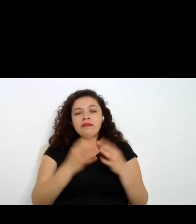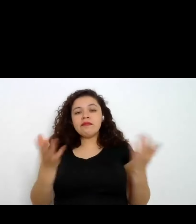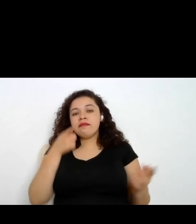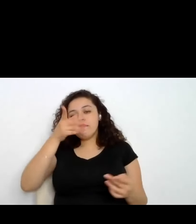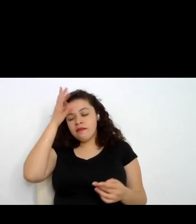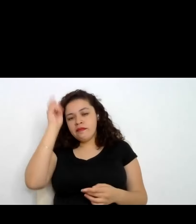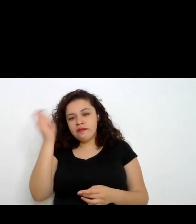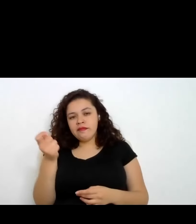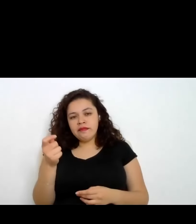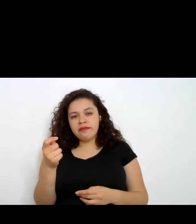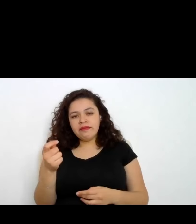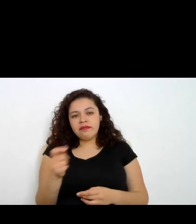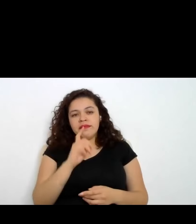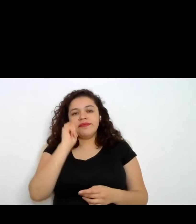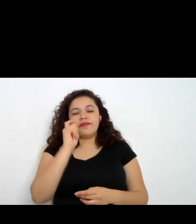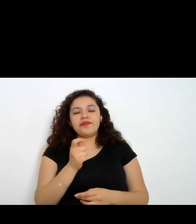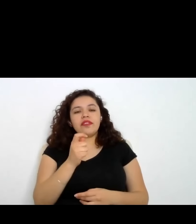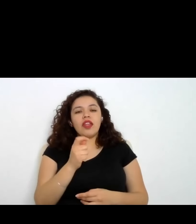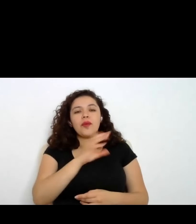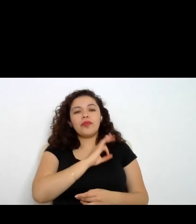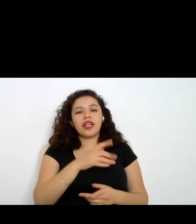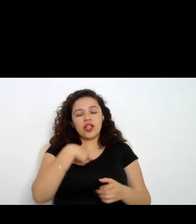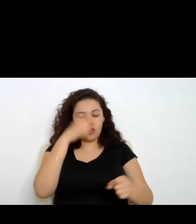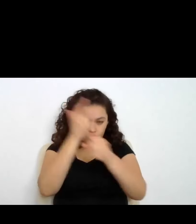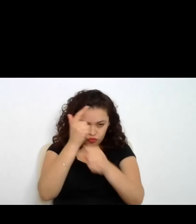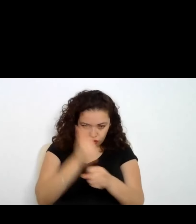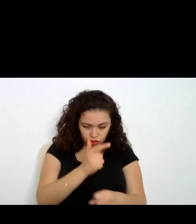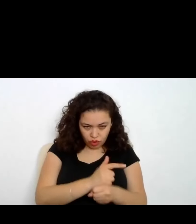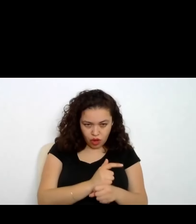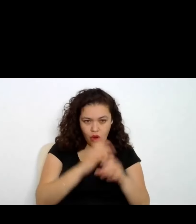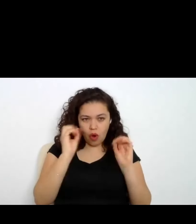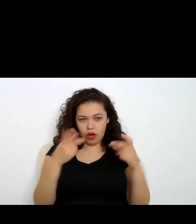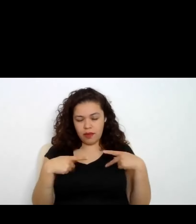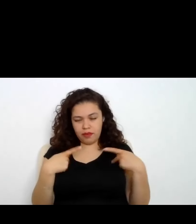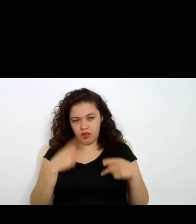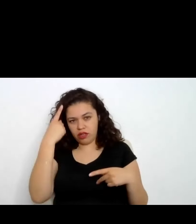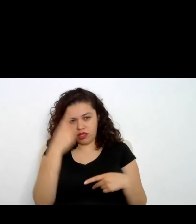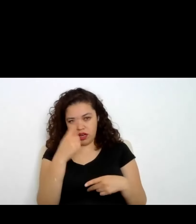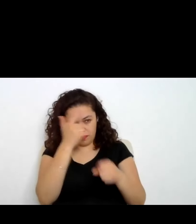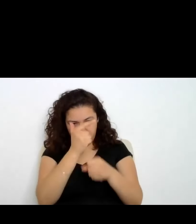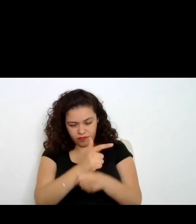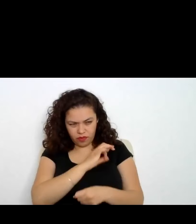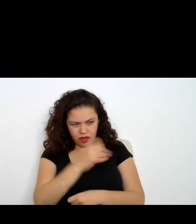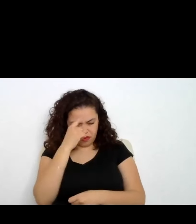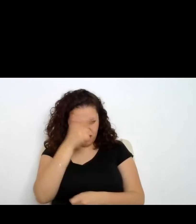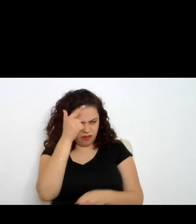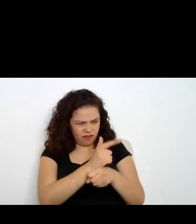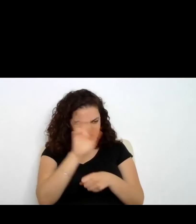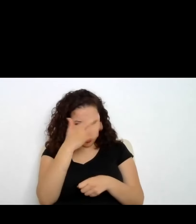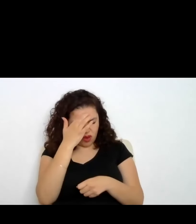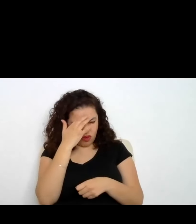es aquella que permita identificar o haga identificable a una persona. Entonces,